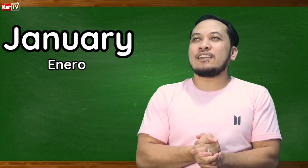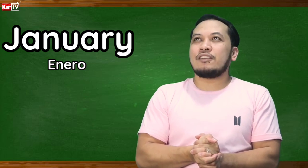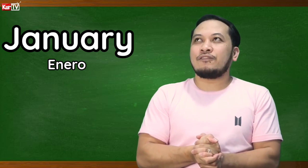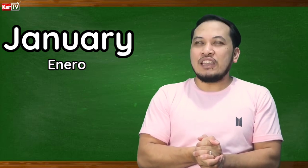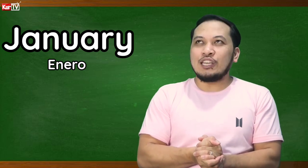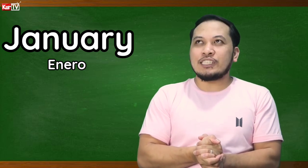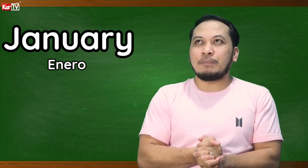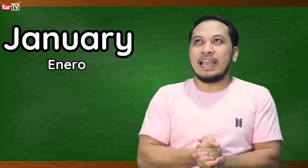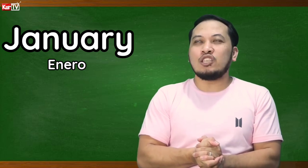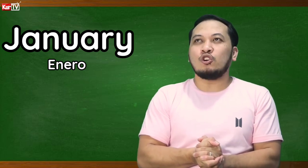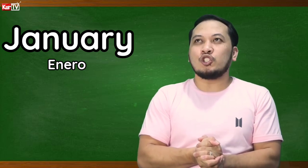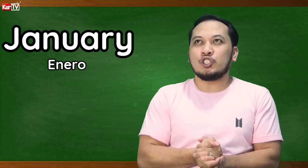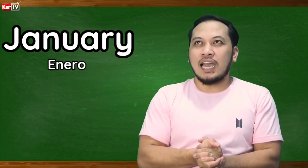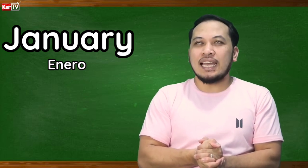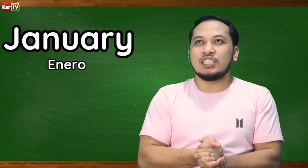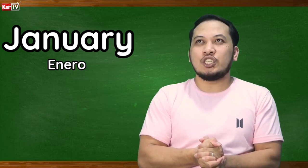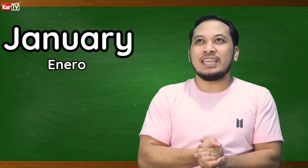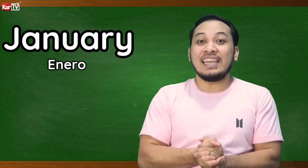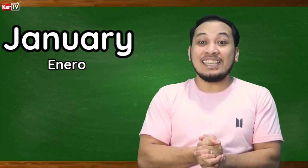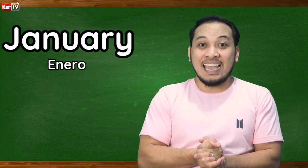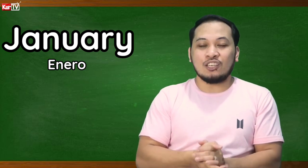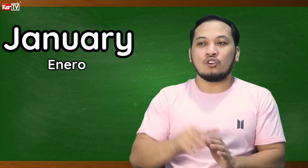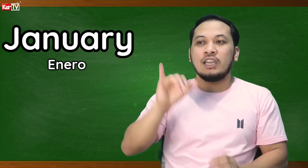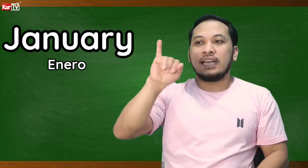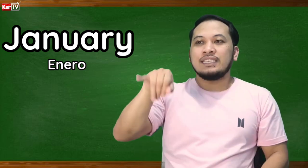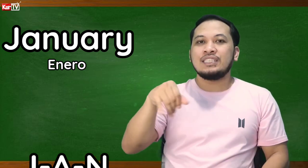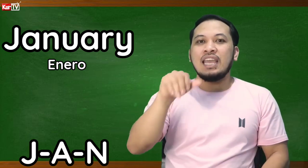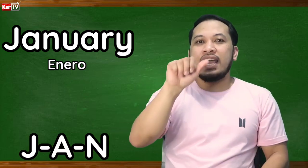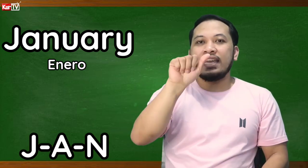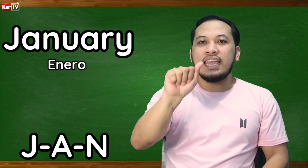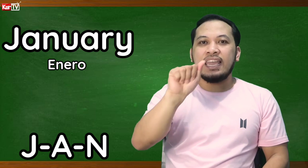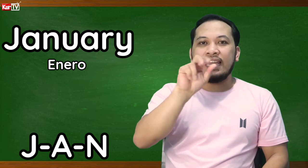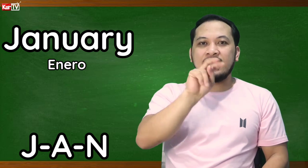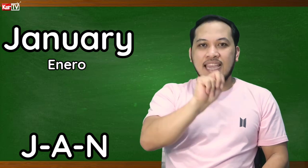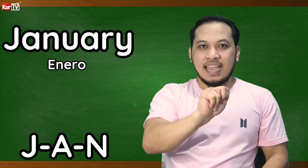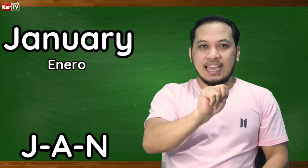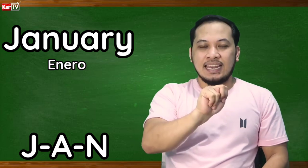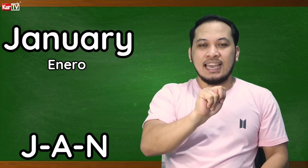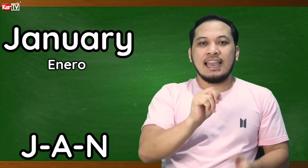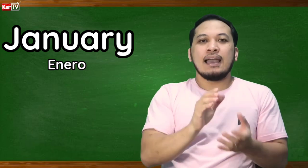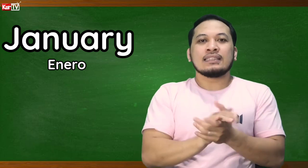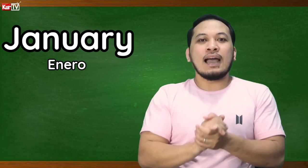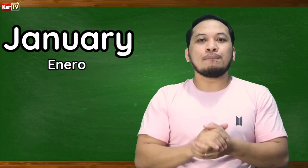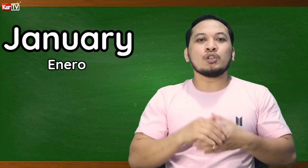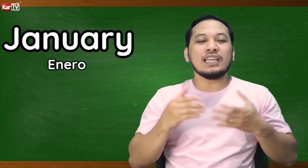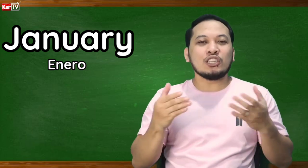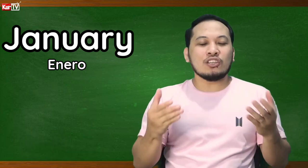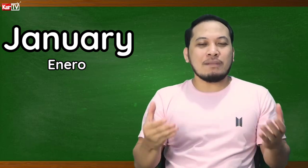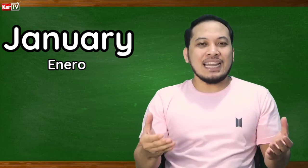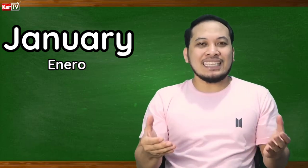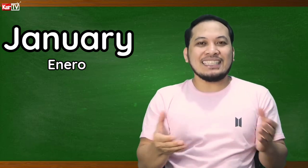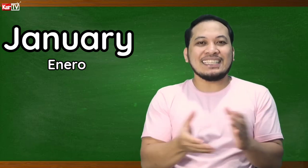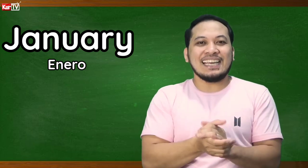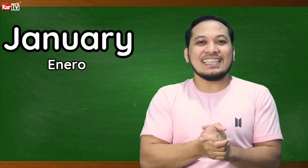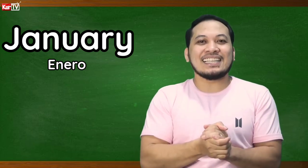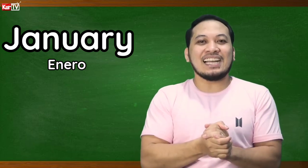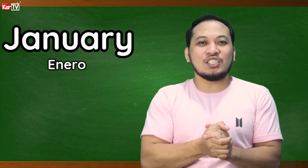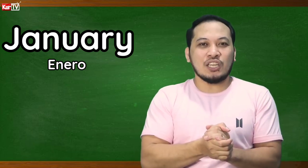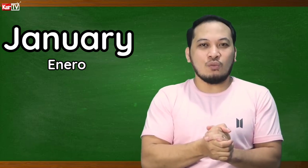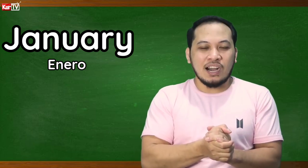i-finger spell yung Jan. J-A-N. Yung J-A-N. Tapos, ganito naman natin isisenas ang January.